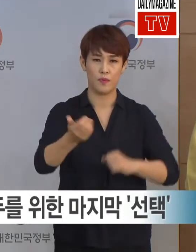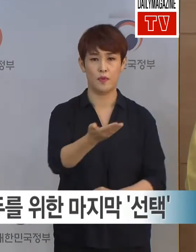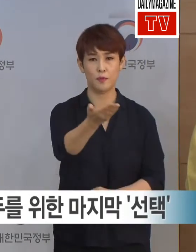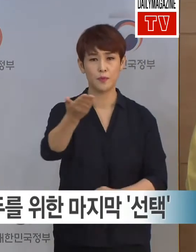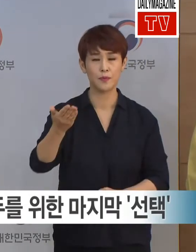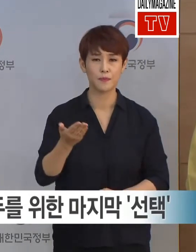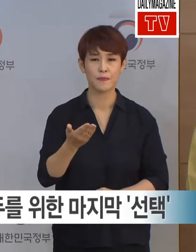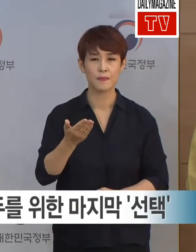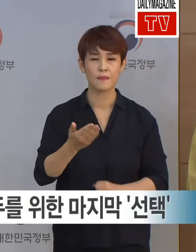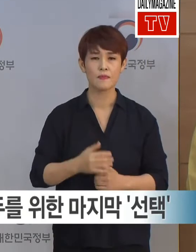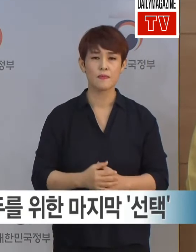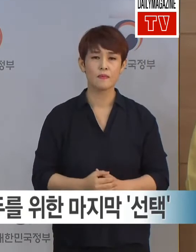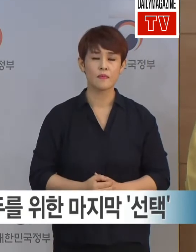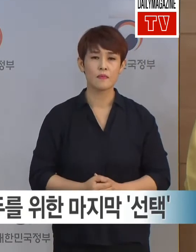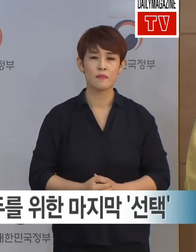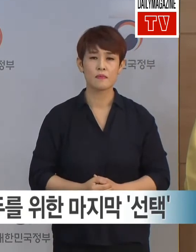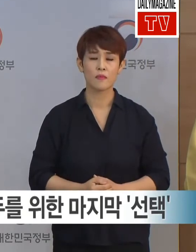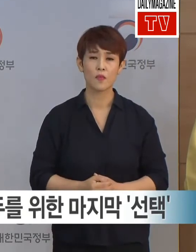여러분, 우리에게는